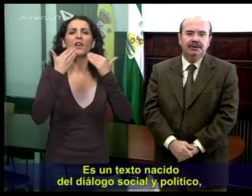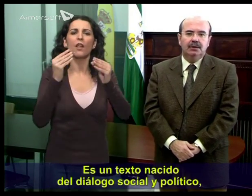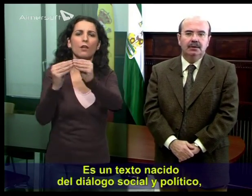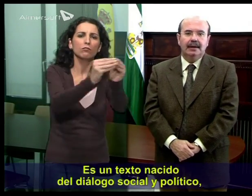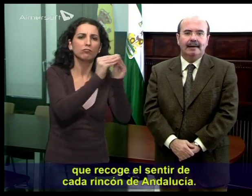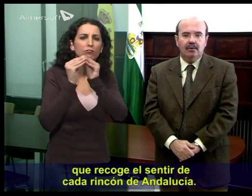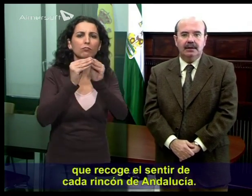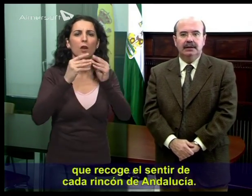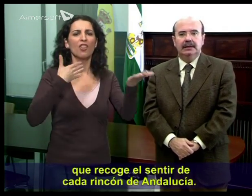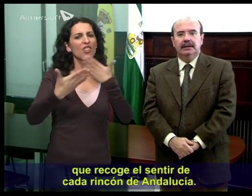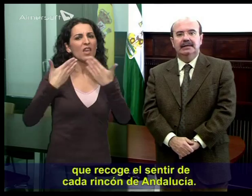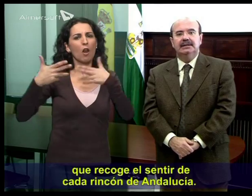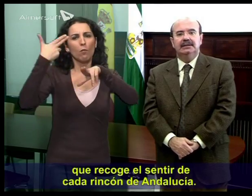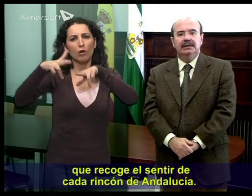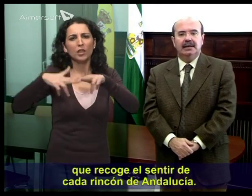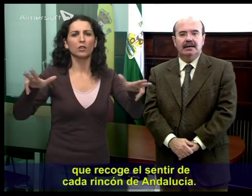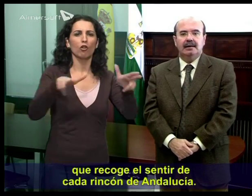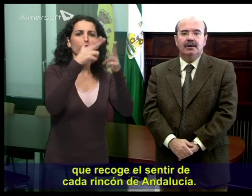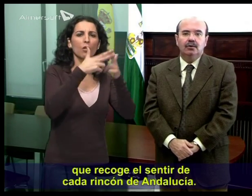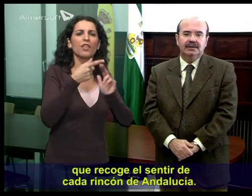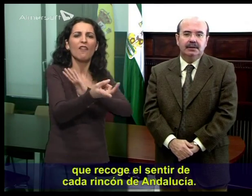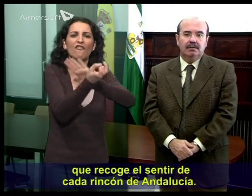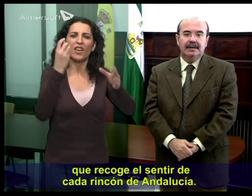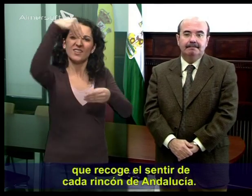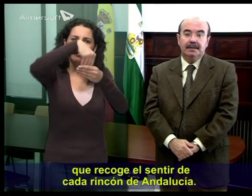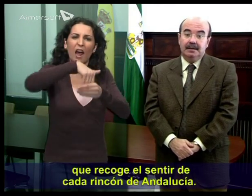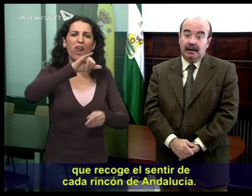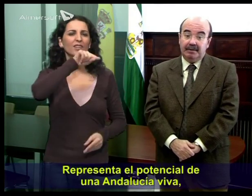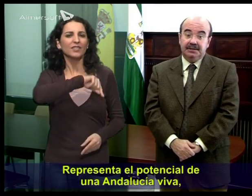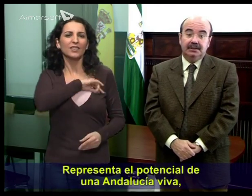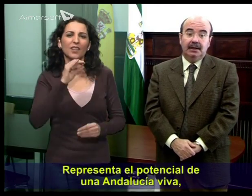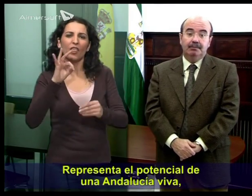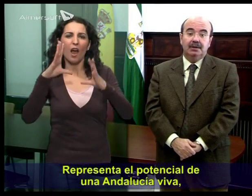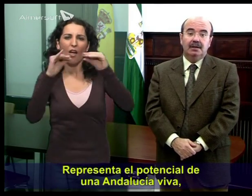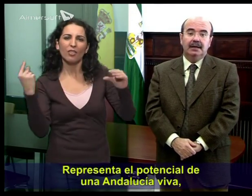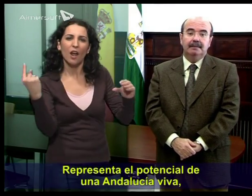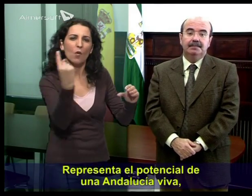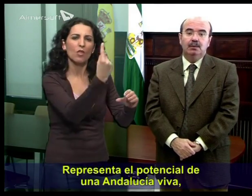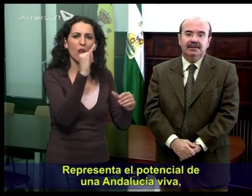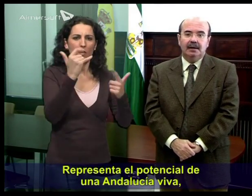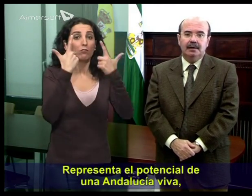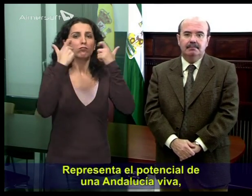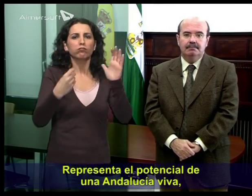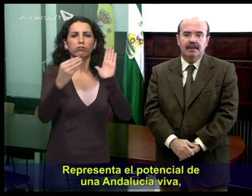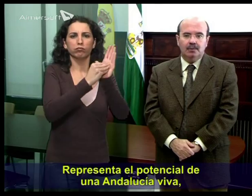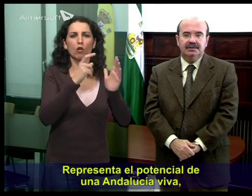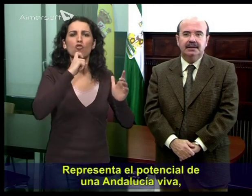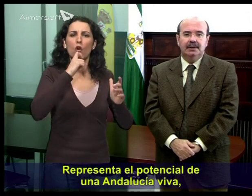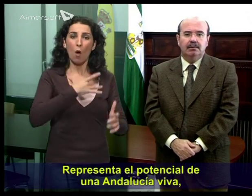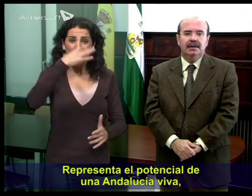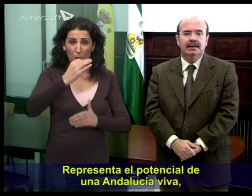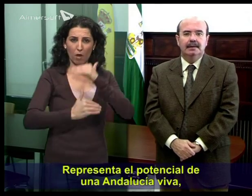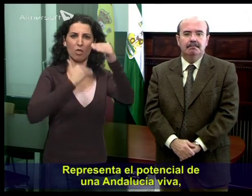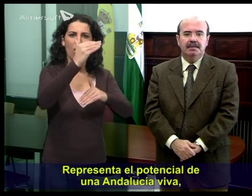social y político, que recoge el sentir de cada rincón de Andalucía y representa el potencial de una tierra, la